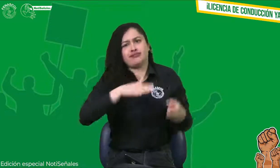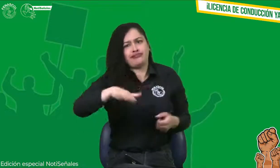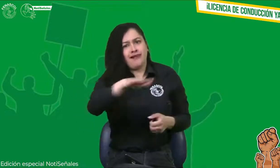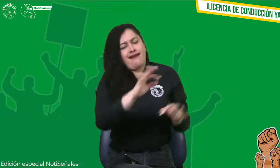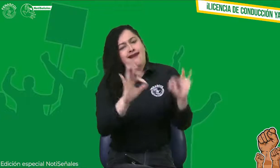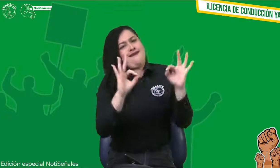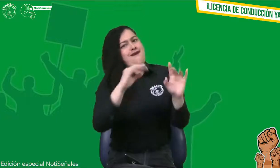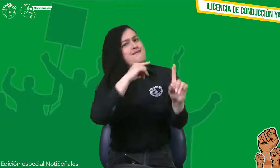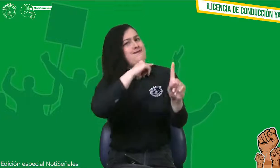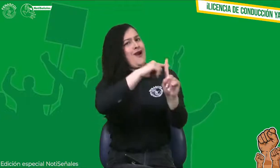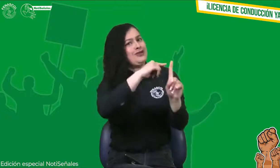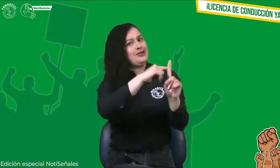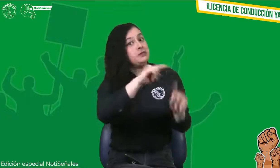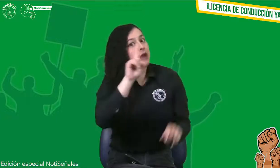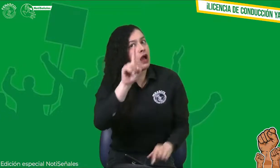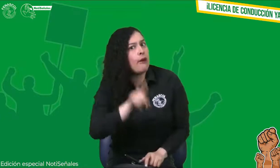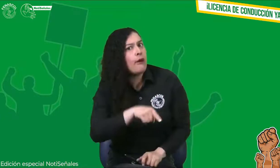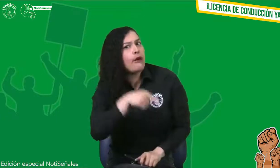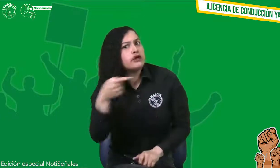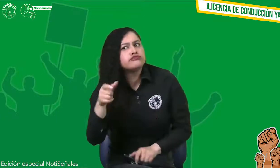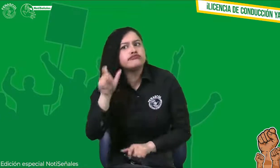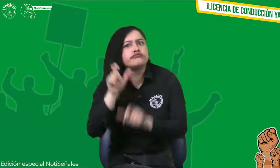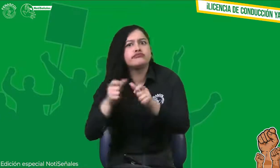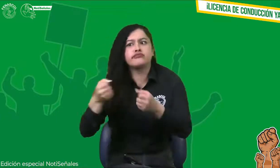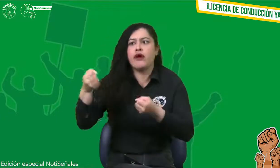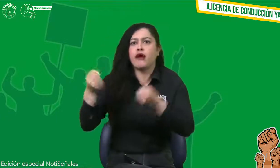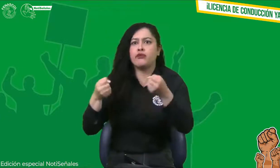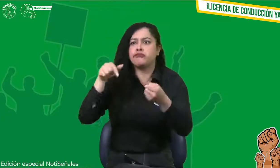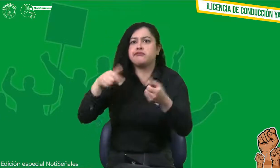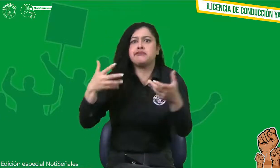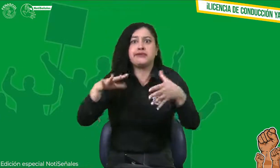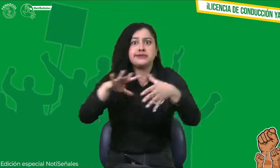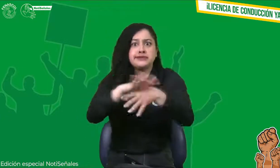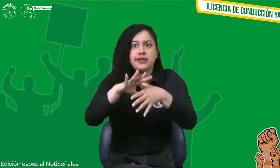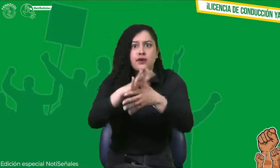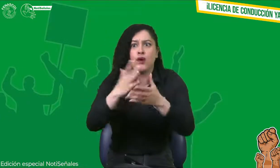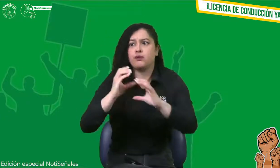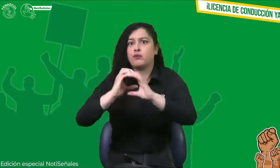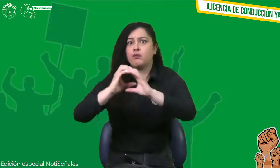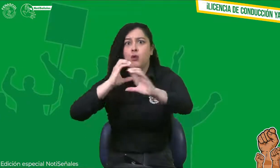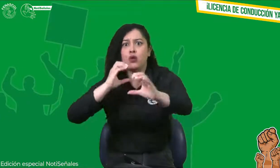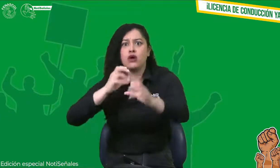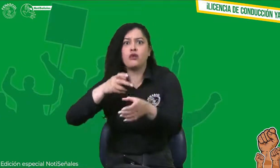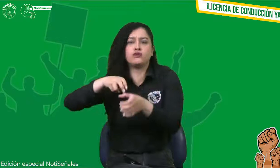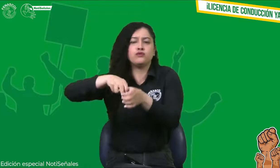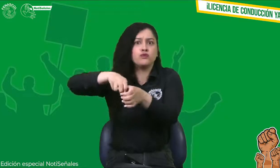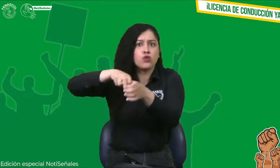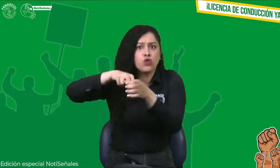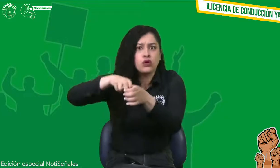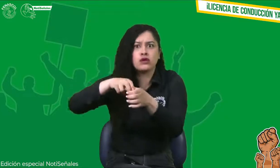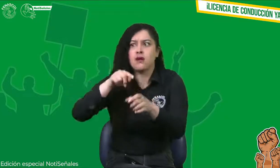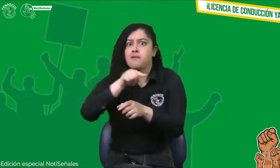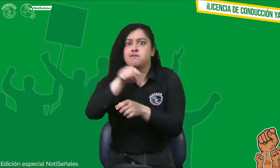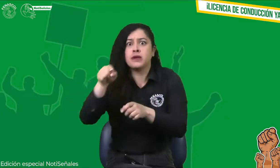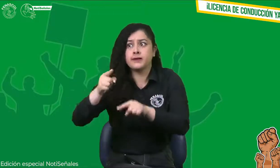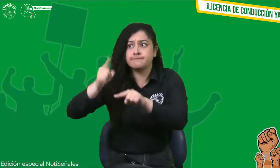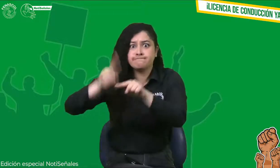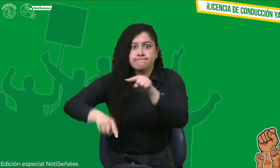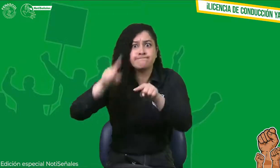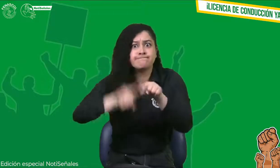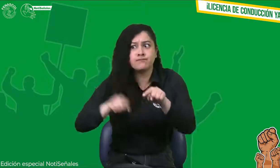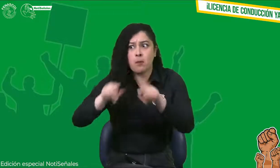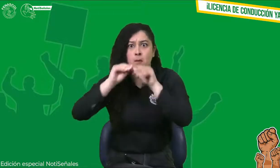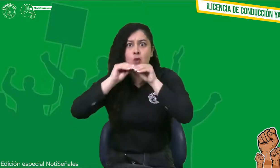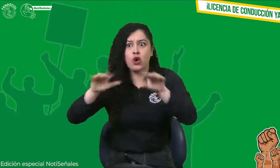vamos a estar hablando sobre el tema de esta resolución y el transporte público, pues se logró el transporte